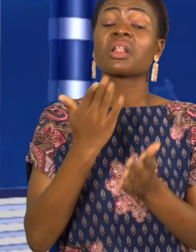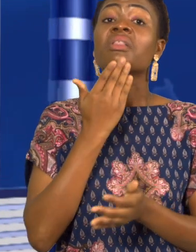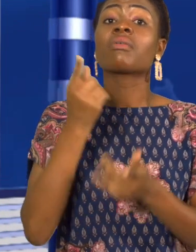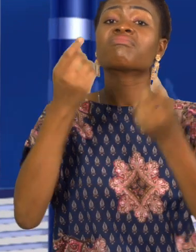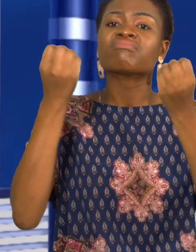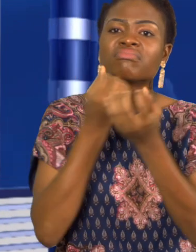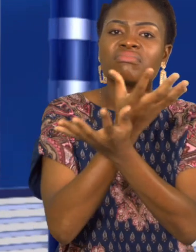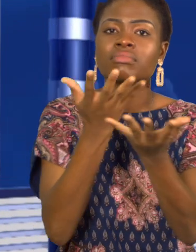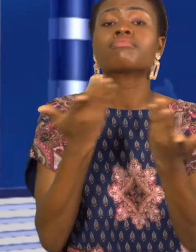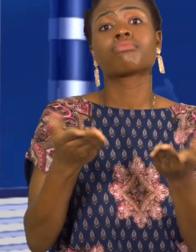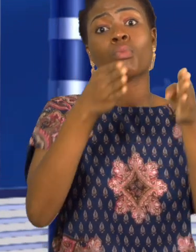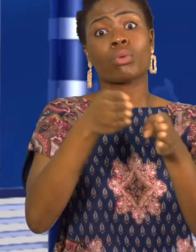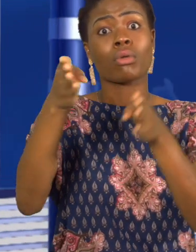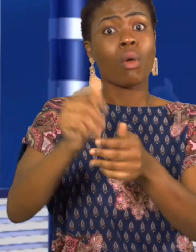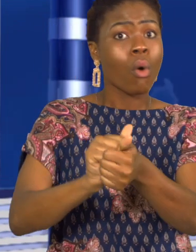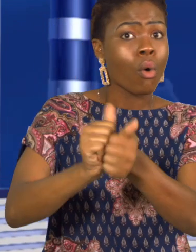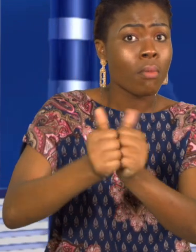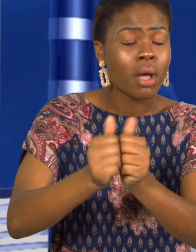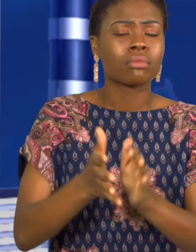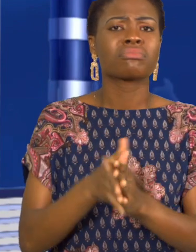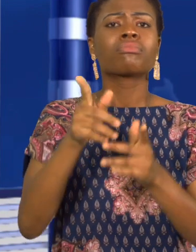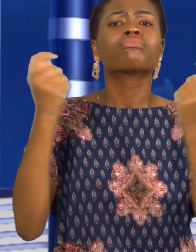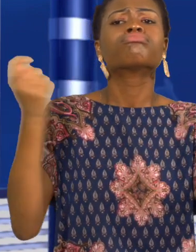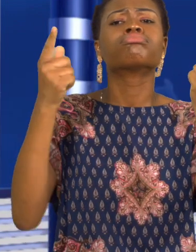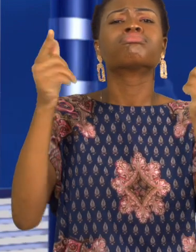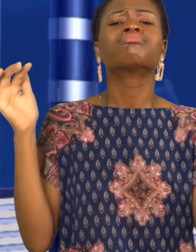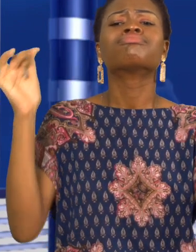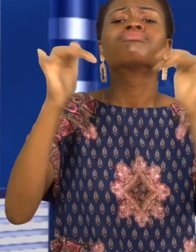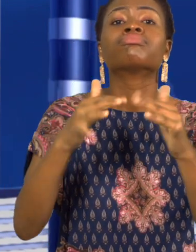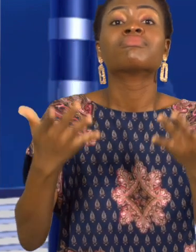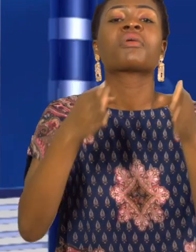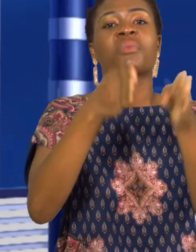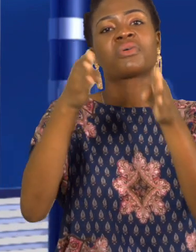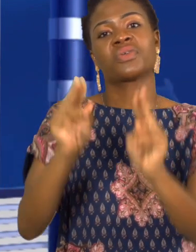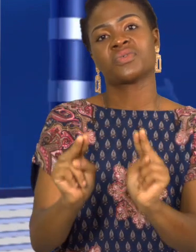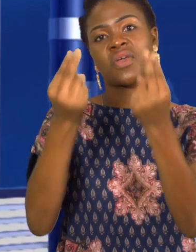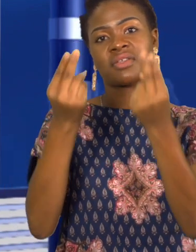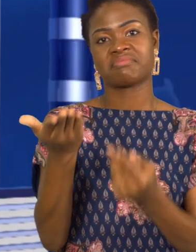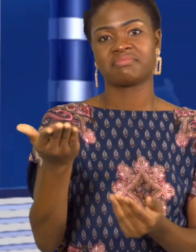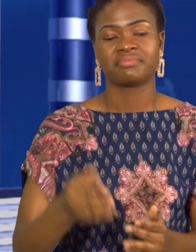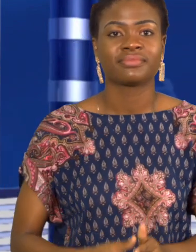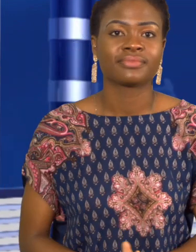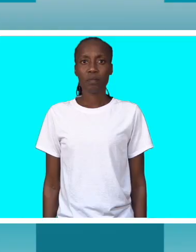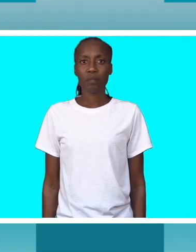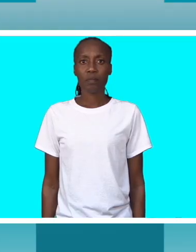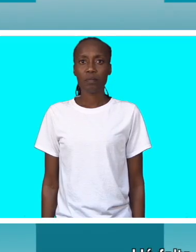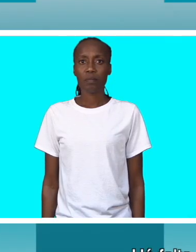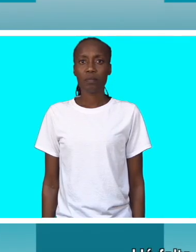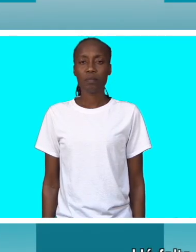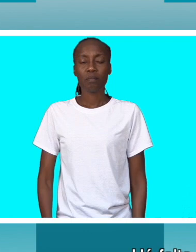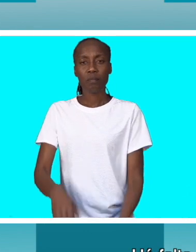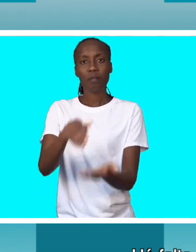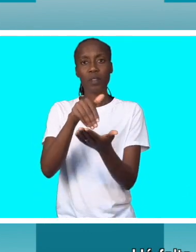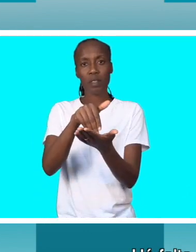Quem denuncia são desportistas nacionais que olham para este evento como um viveiro de talentos. Há